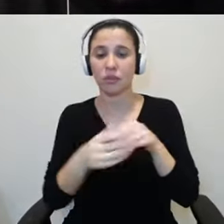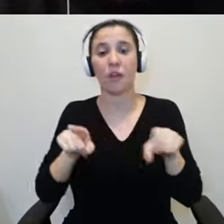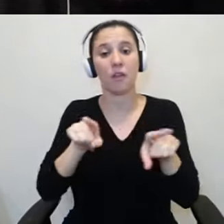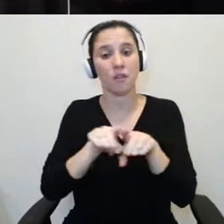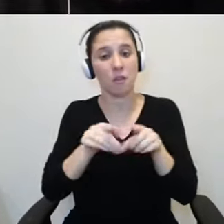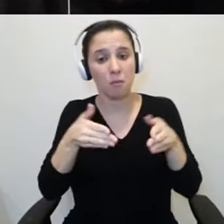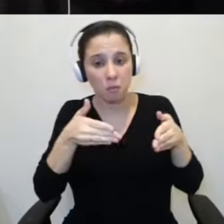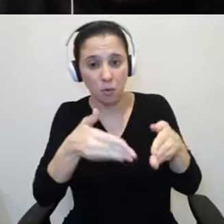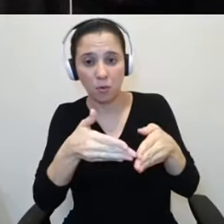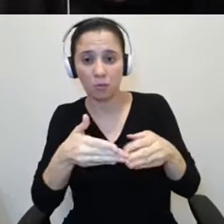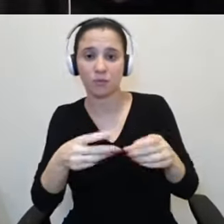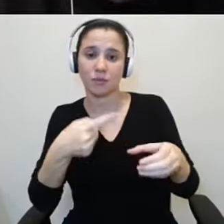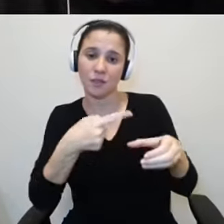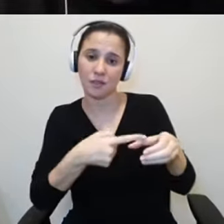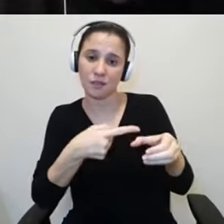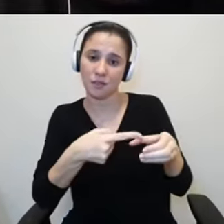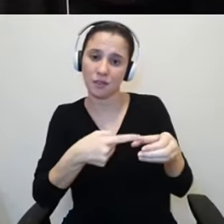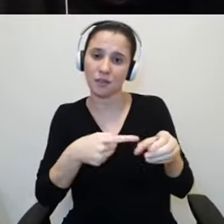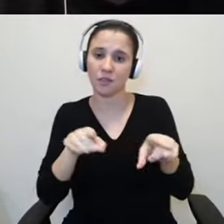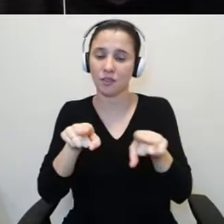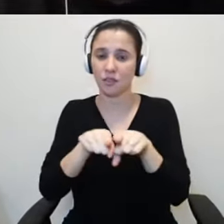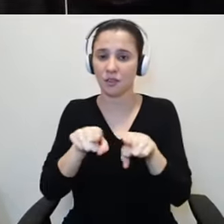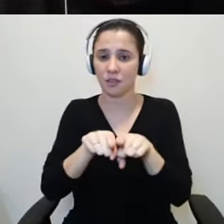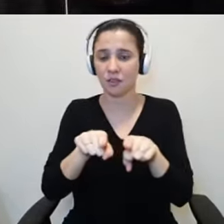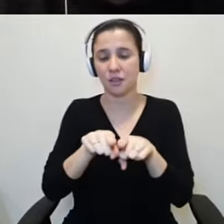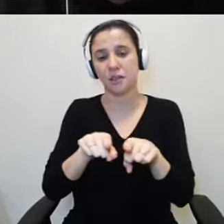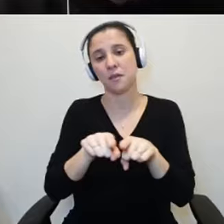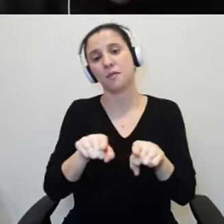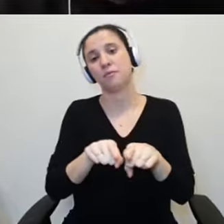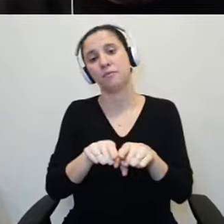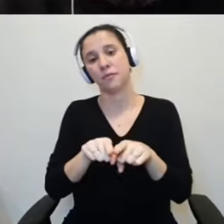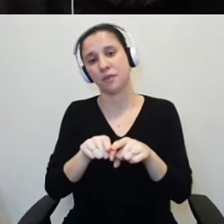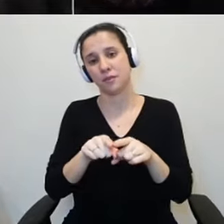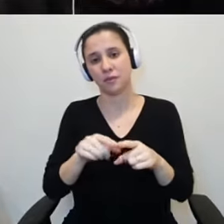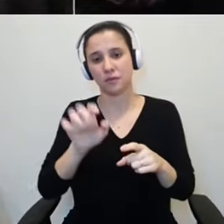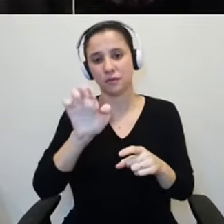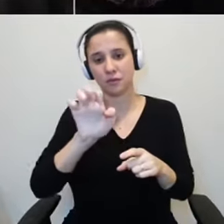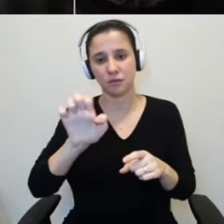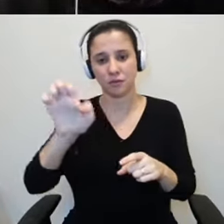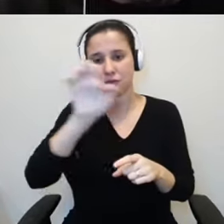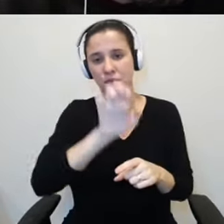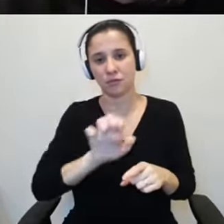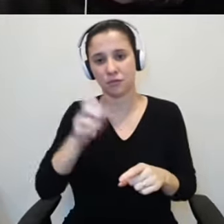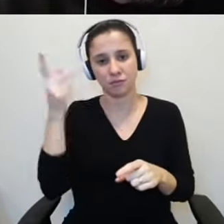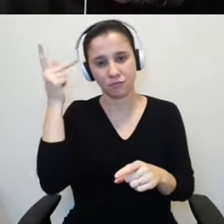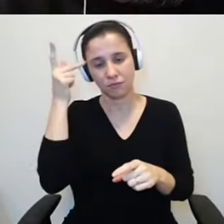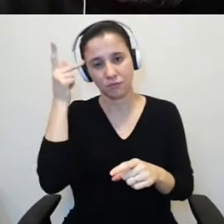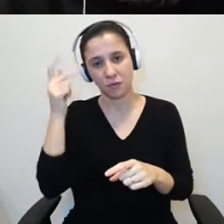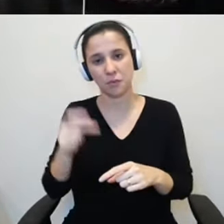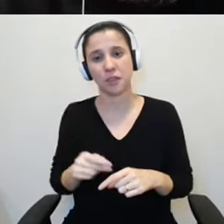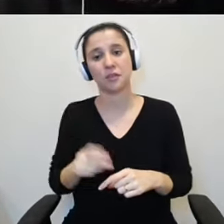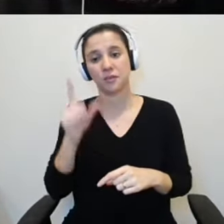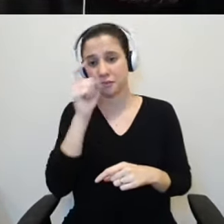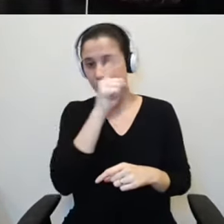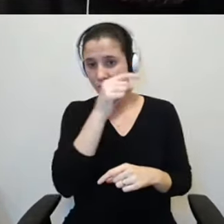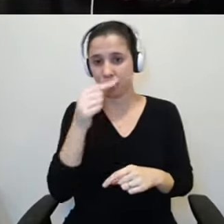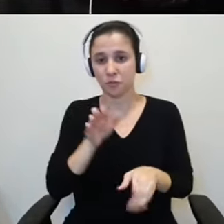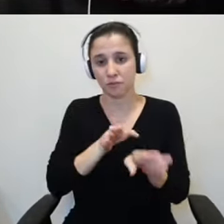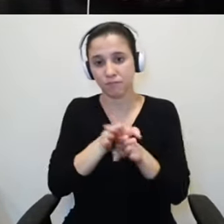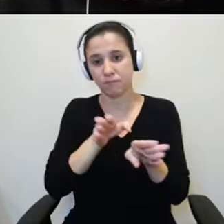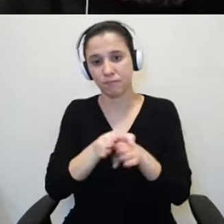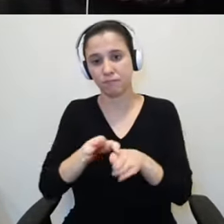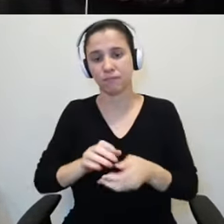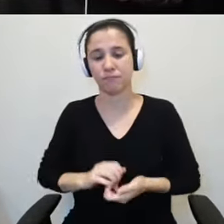região, e depende de investimentos públicos e por aí vai. Então é bem, bem complicado, viu, pessoal? Tem